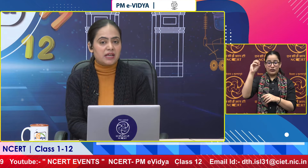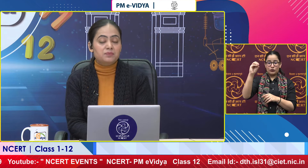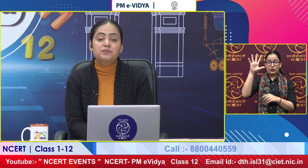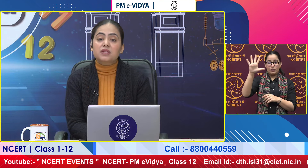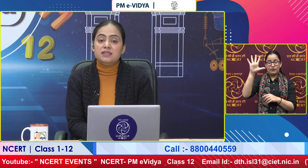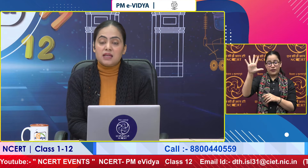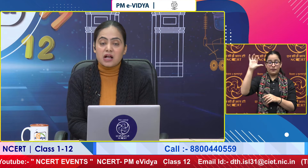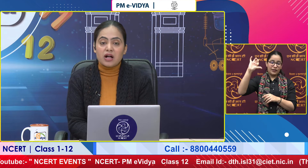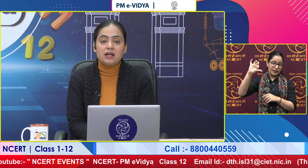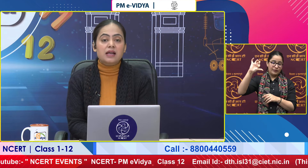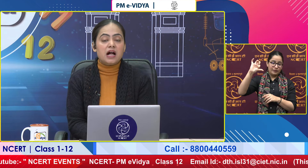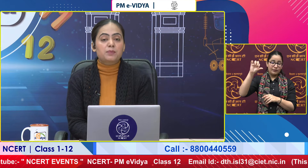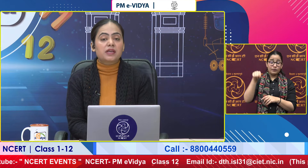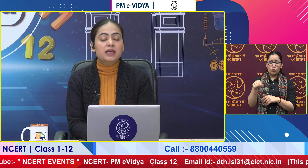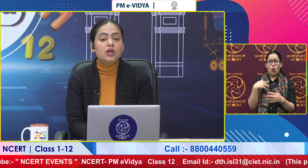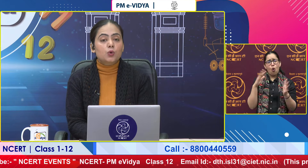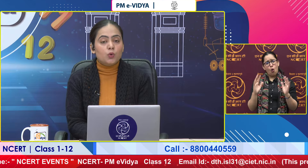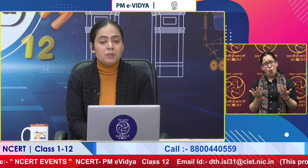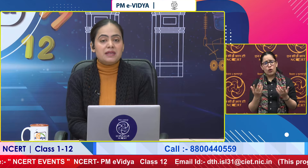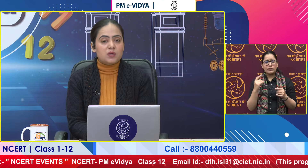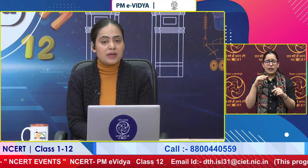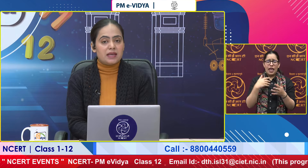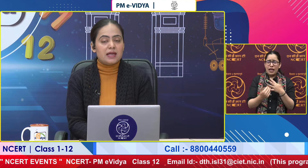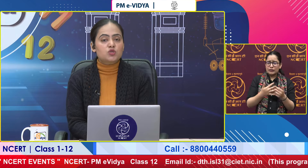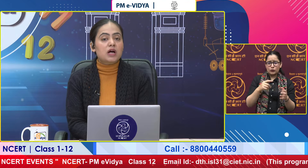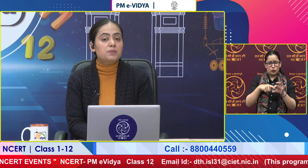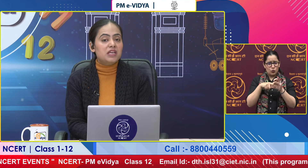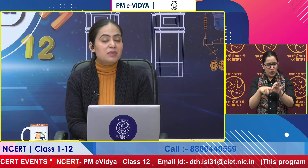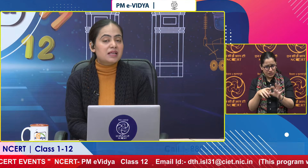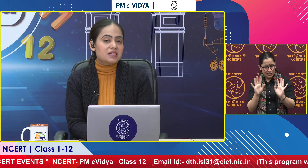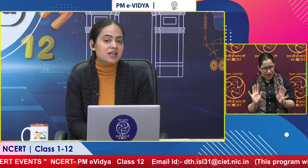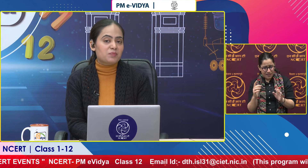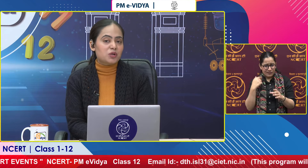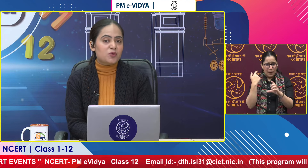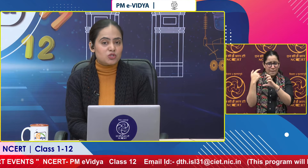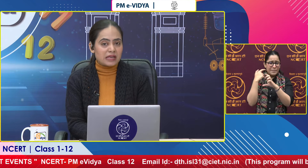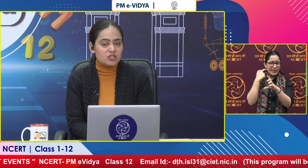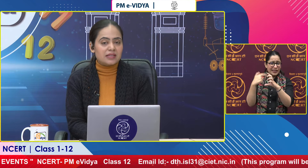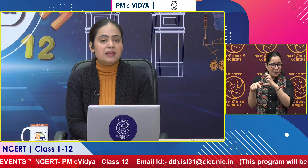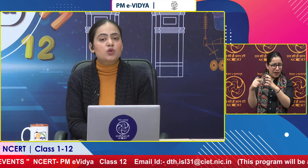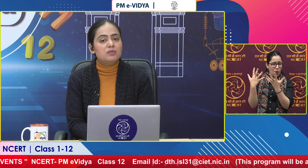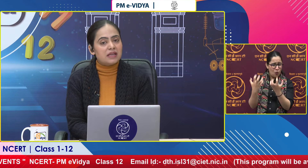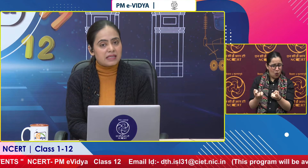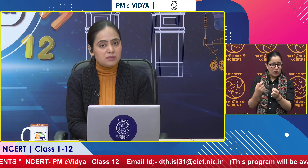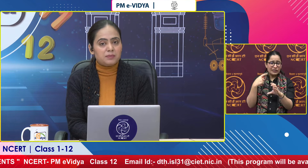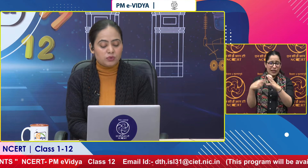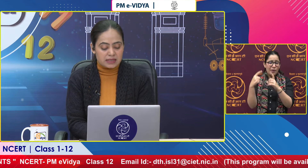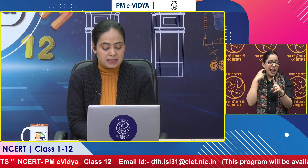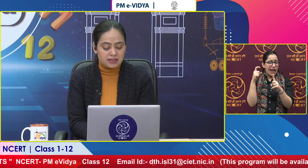8800440559। इसके अलावा अगर आपकी कोई भी ऐसी क्वेरी है जो आप ईमेल के ज़रिए हम तक पहुंचाना चाहते हैं तो ईमेल आईडी भी आप नोट कर सकते